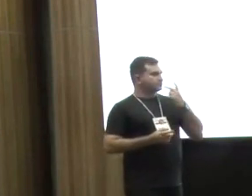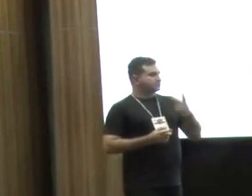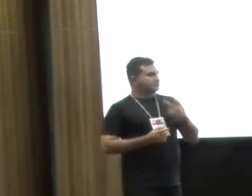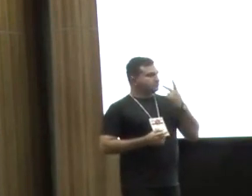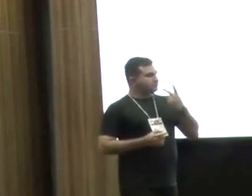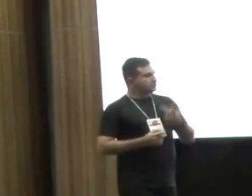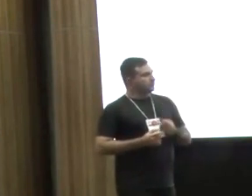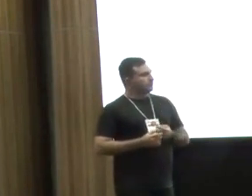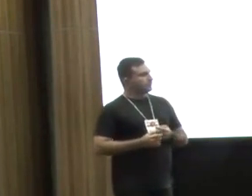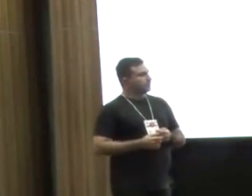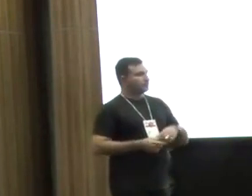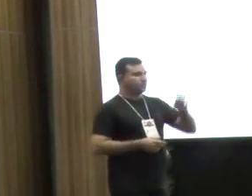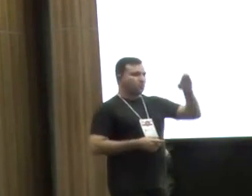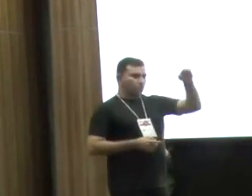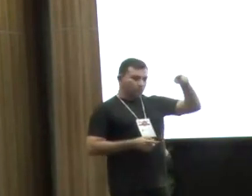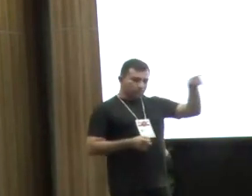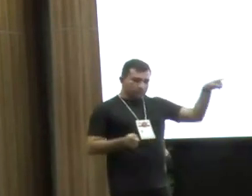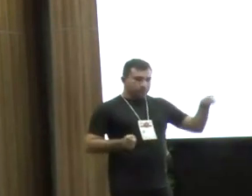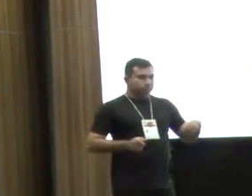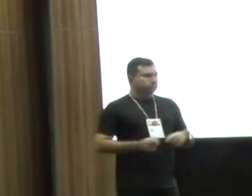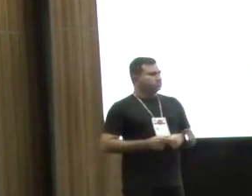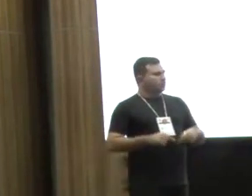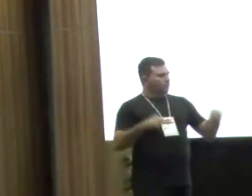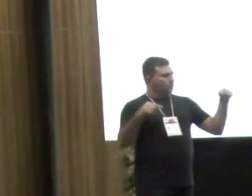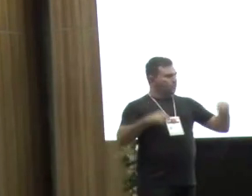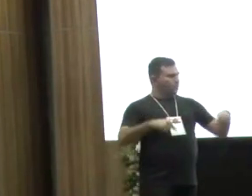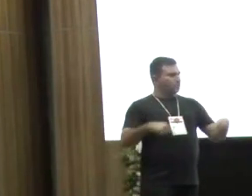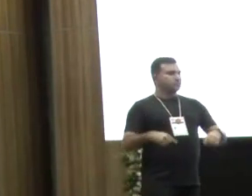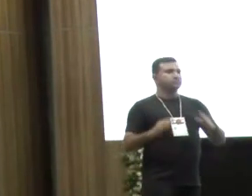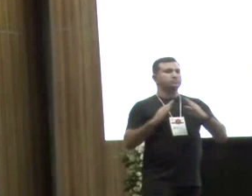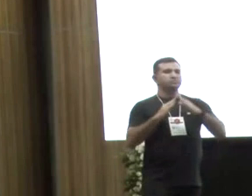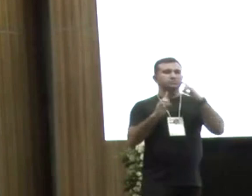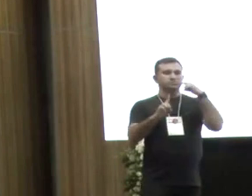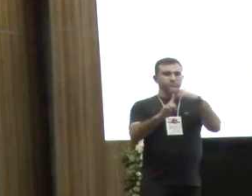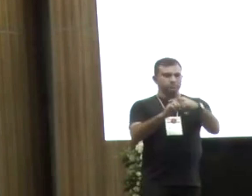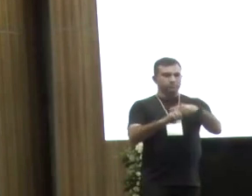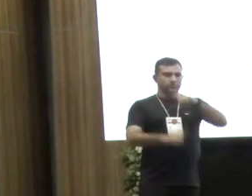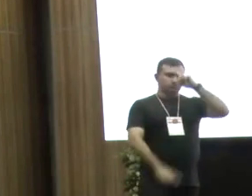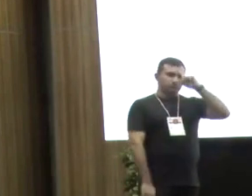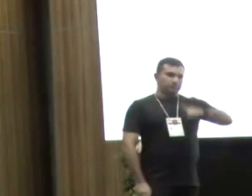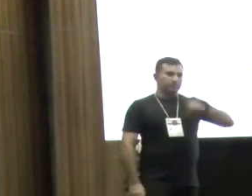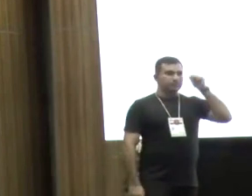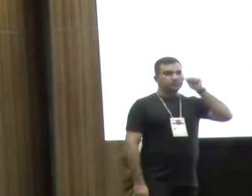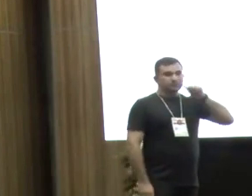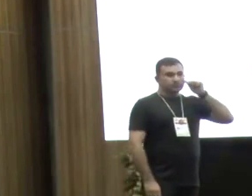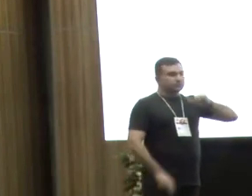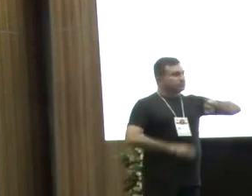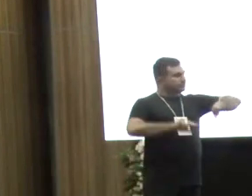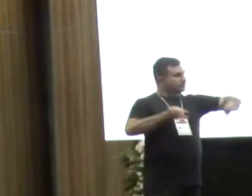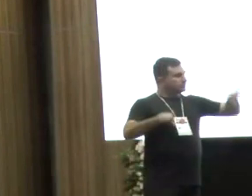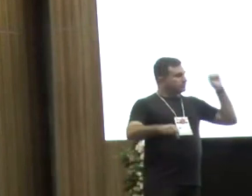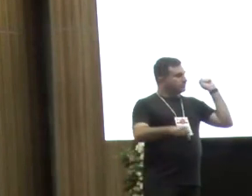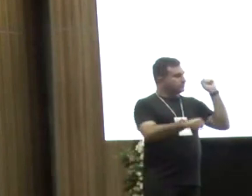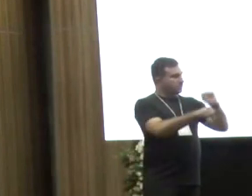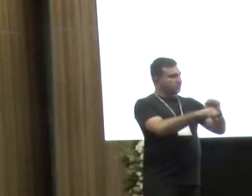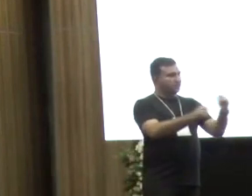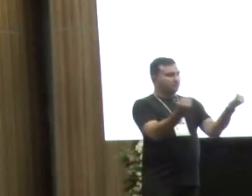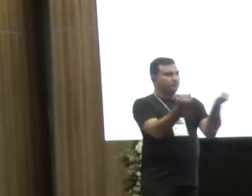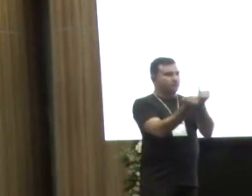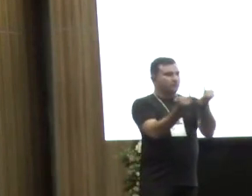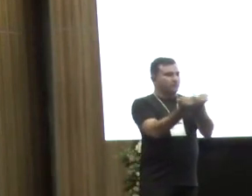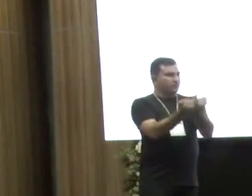assim: olhe, hoje a igreja manda as mulheres pararem de